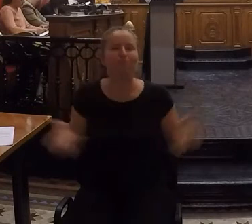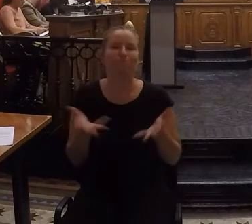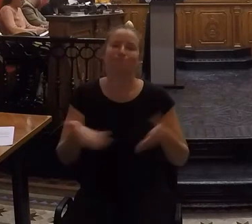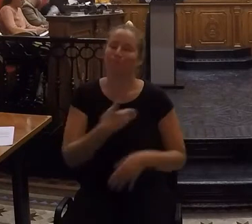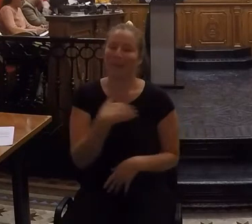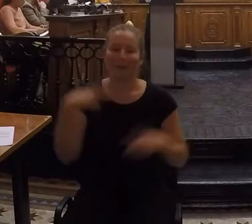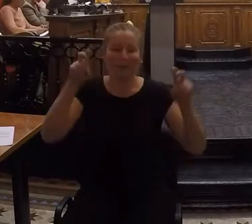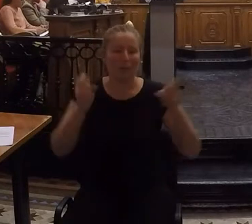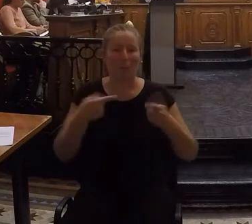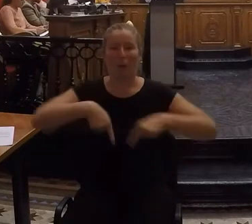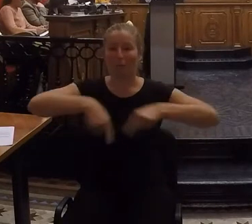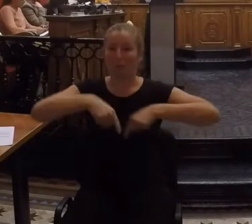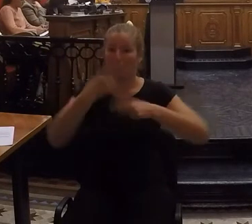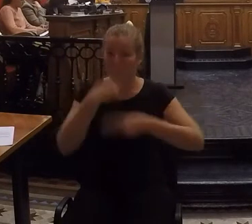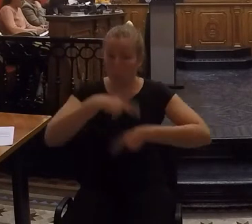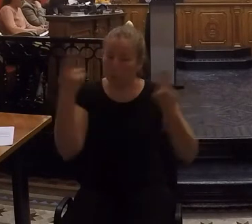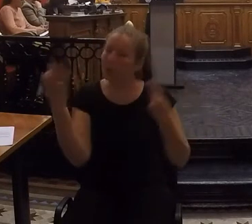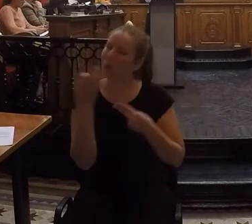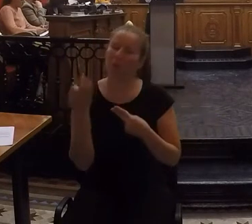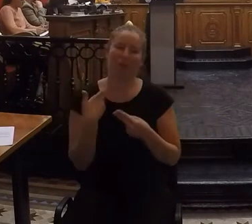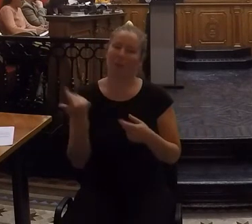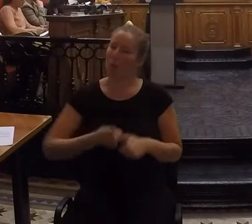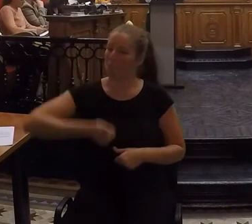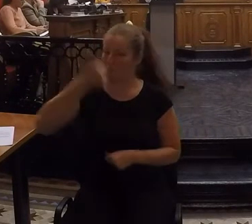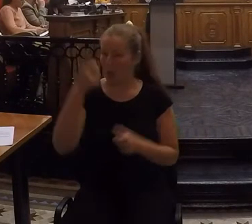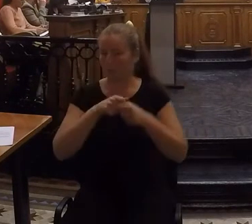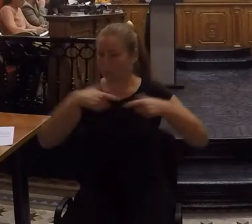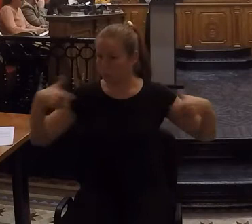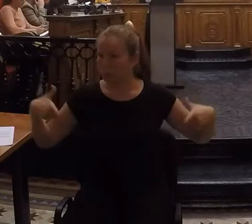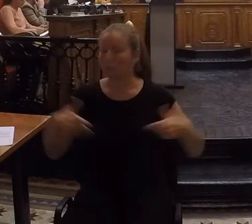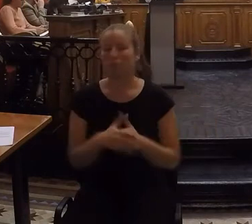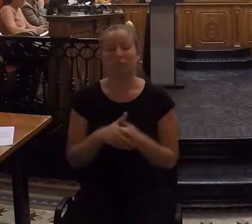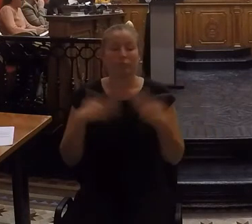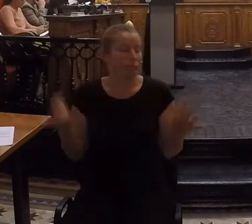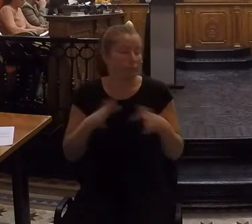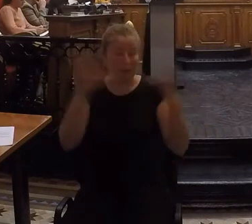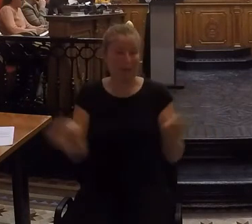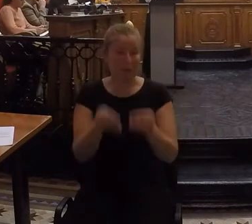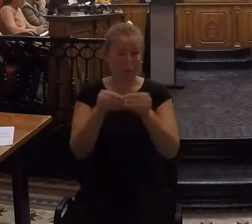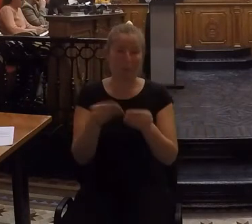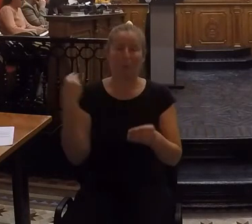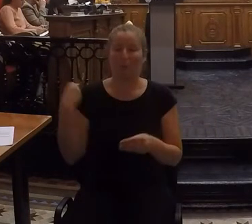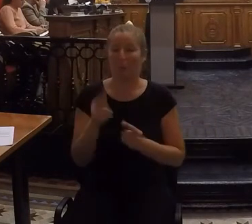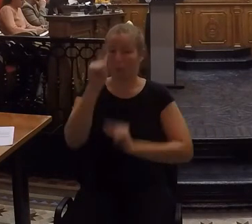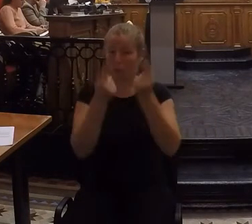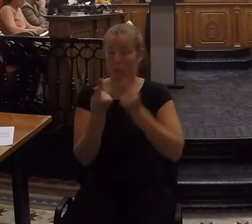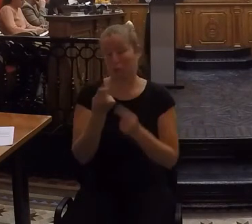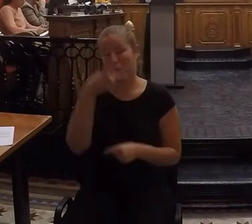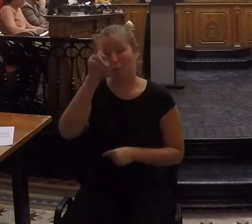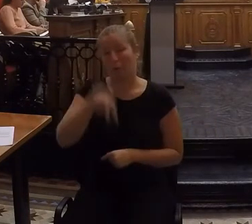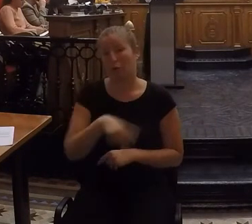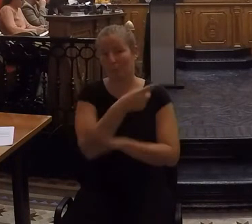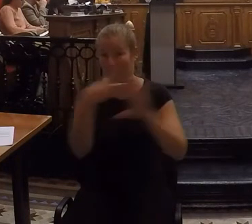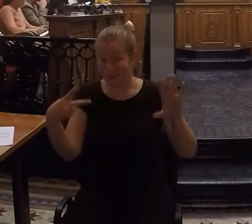elemento integrador de las mismas en la ciudad. En definitiva, con la aprobación del presupuesto 2017, se pondrá en marcha